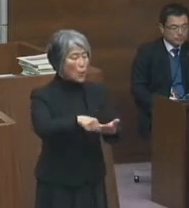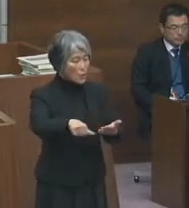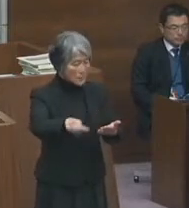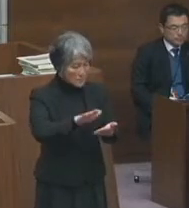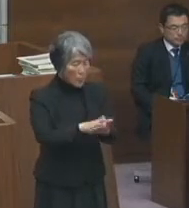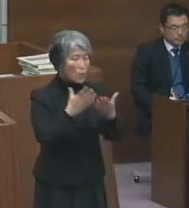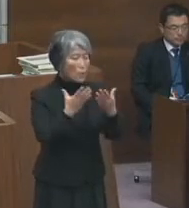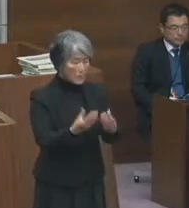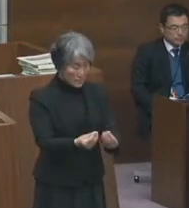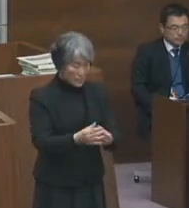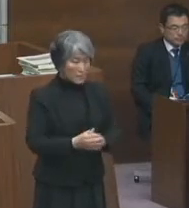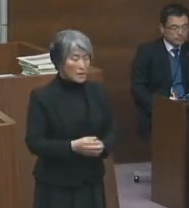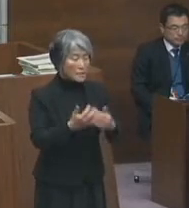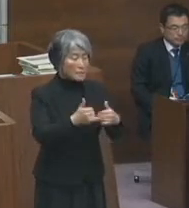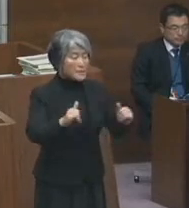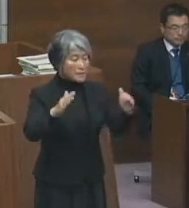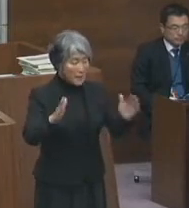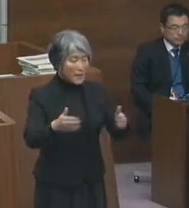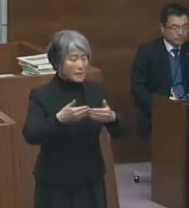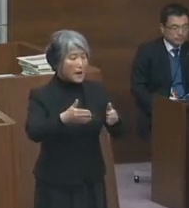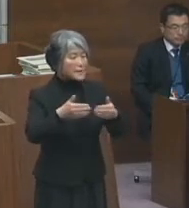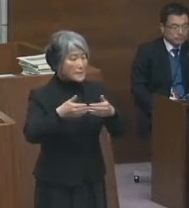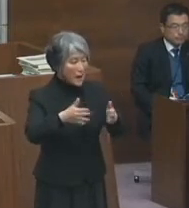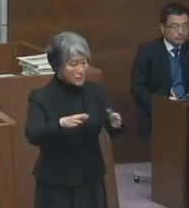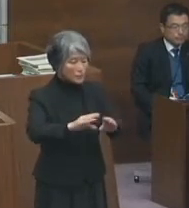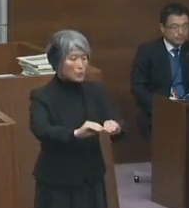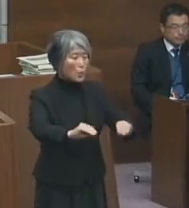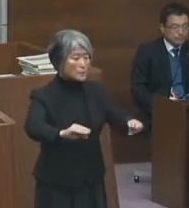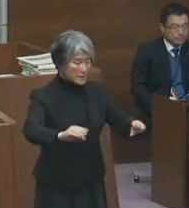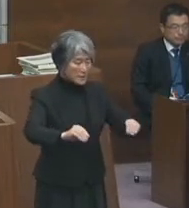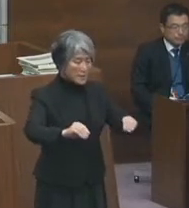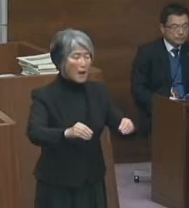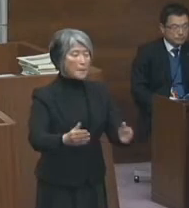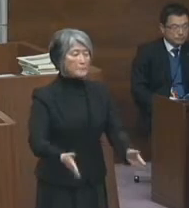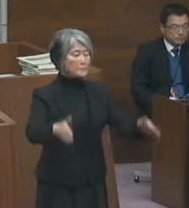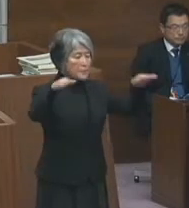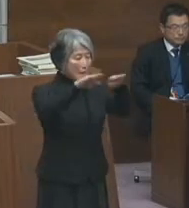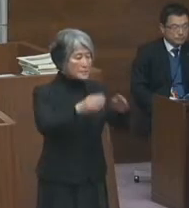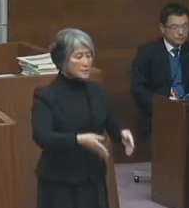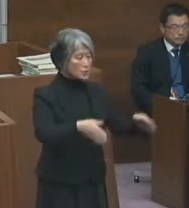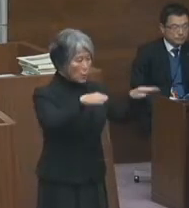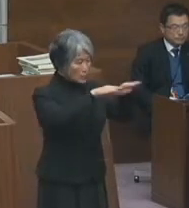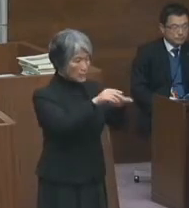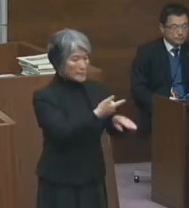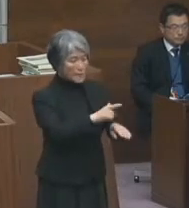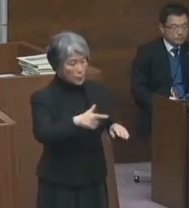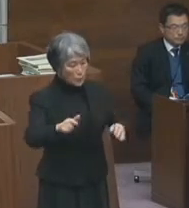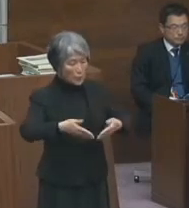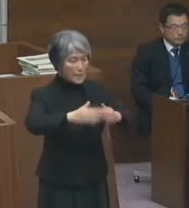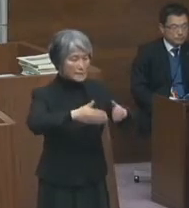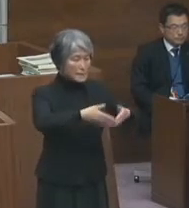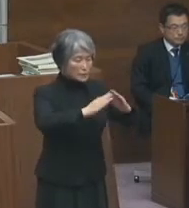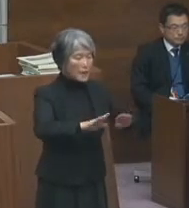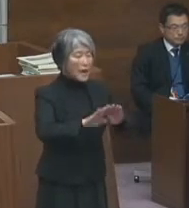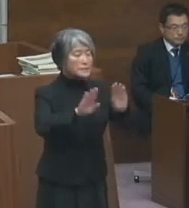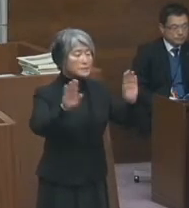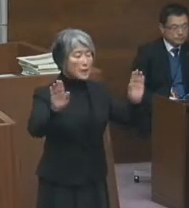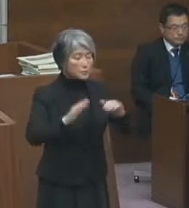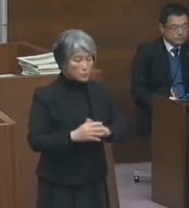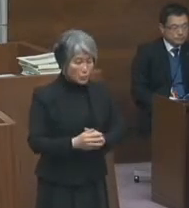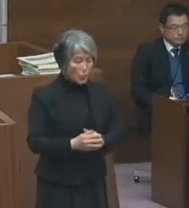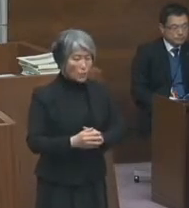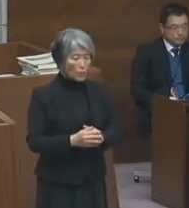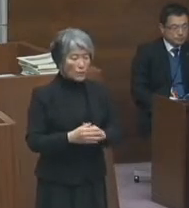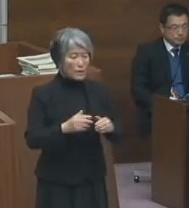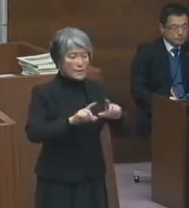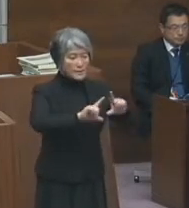事業者により民間開発用地におけるマンション等の建設工事が始まりますとともに、東側の一道大久保